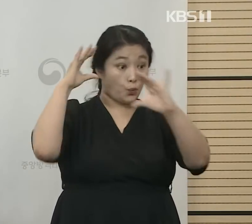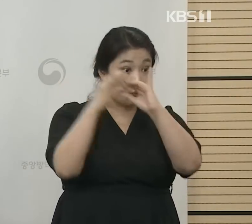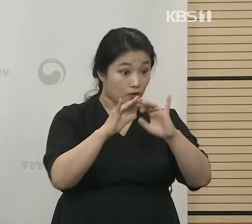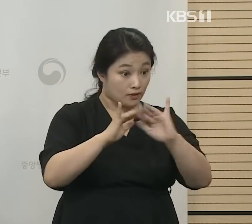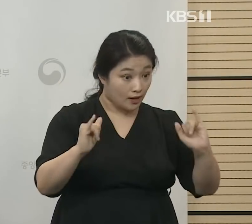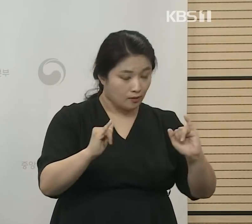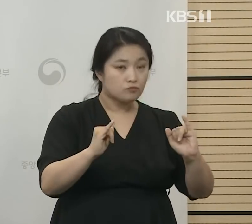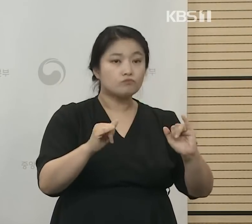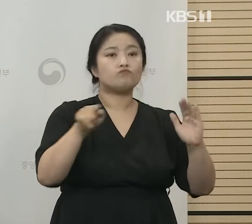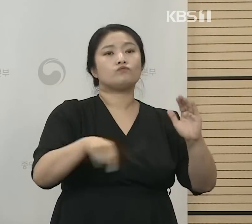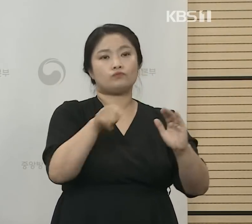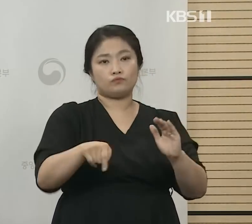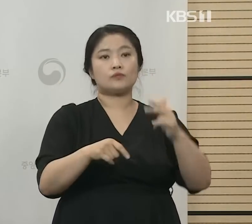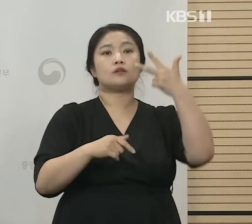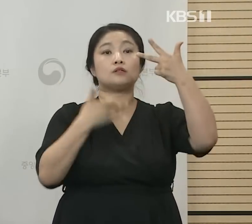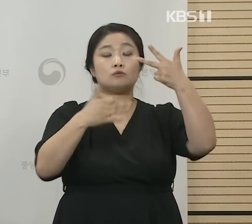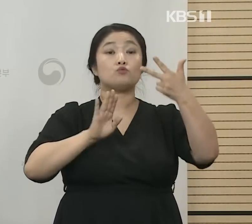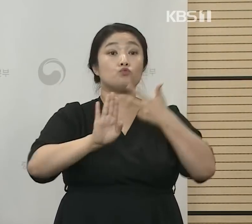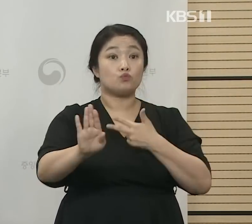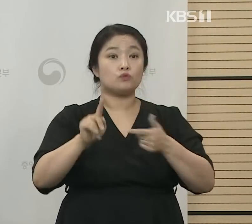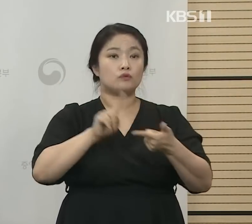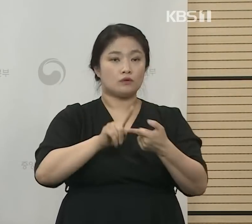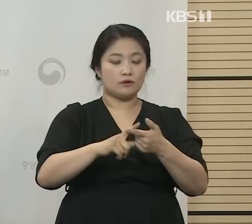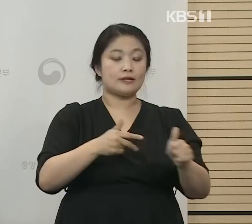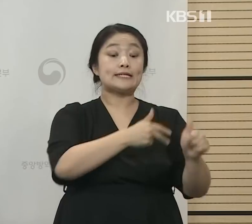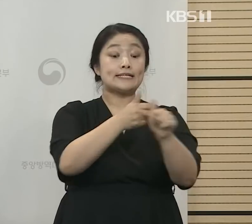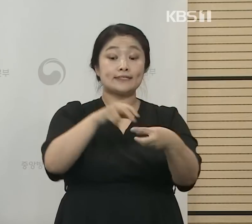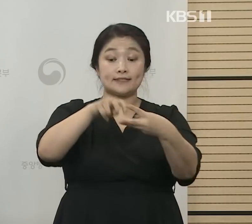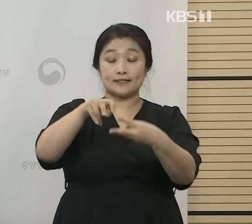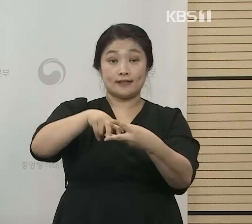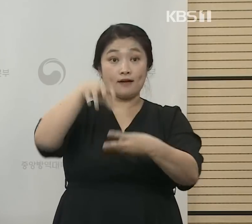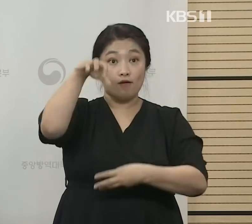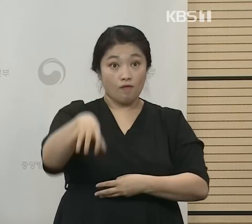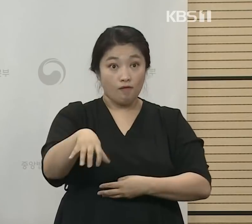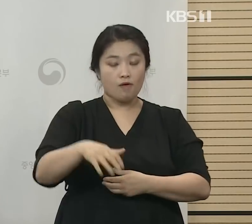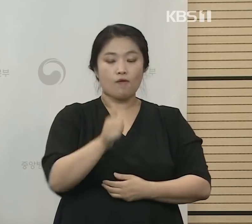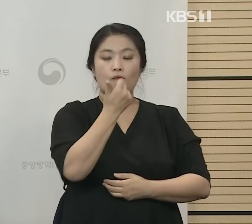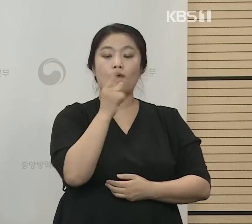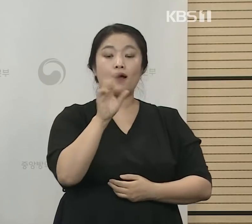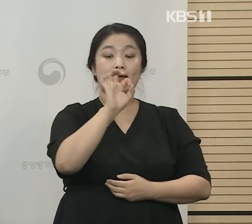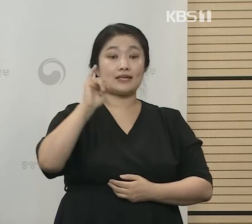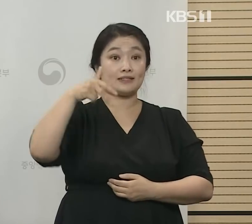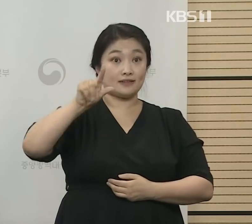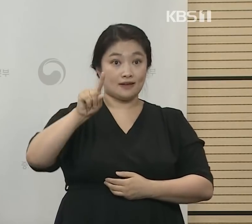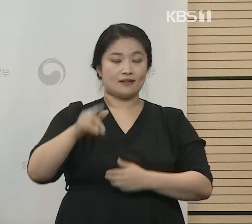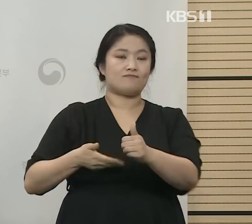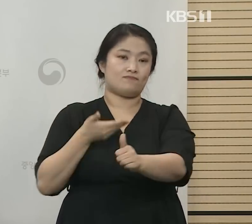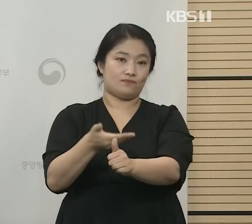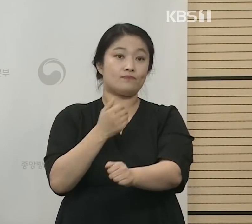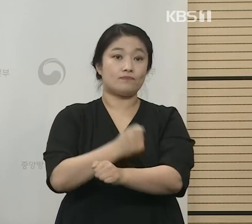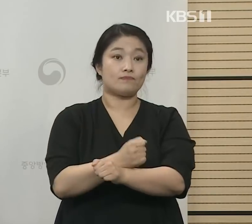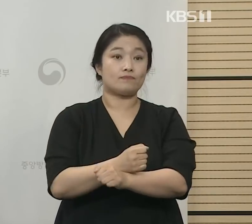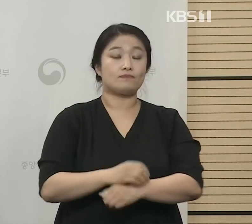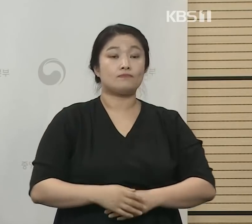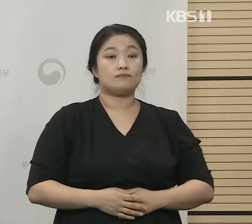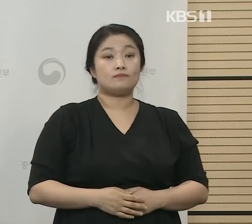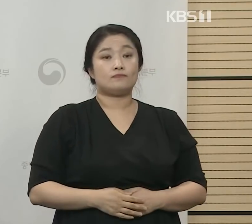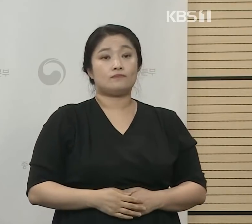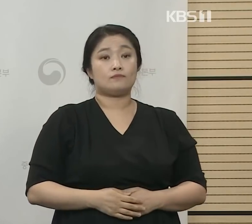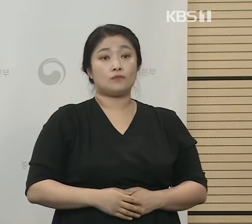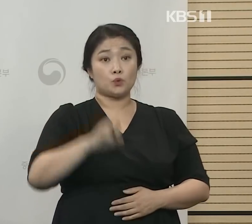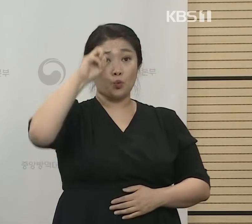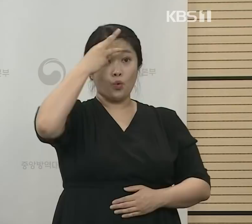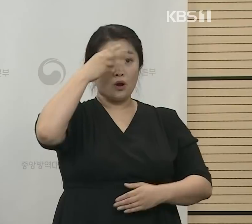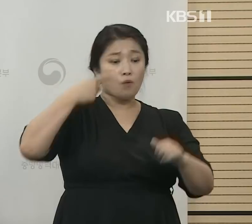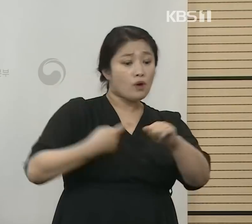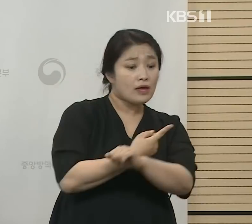대해 7월 19일 주부터 예방접종센터에서 화이자 백신으로 접종을 실시하도록 하겠습니다.